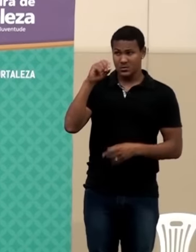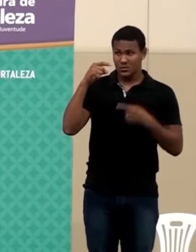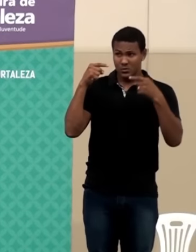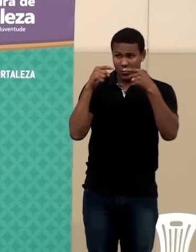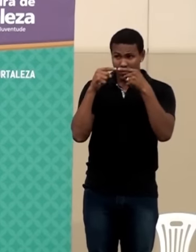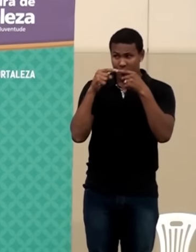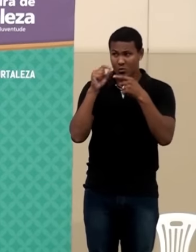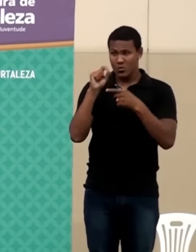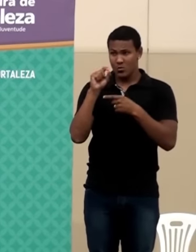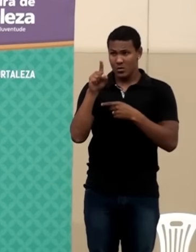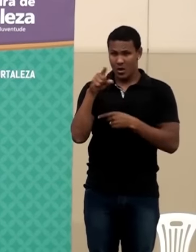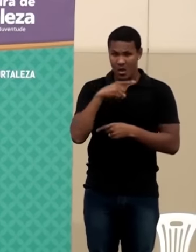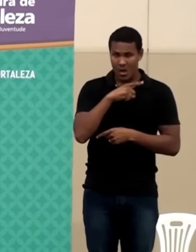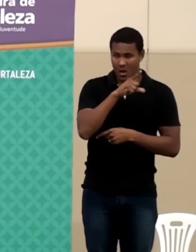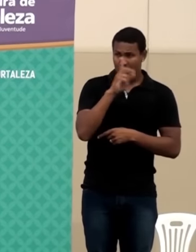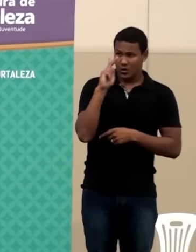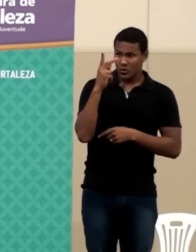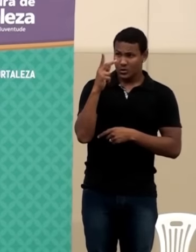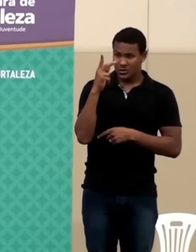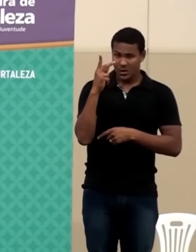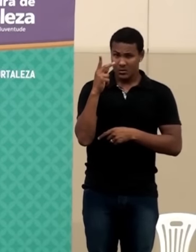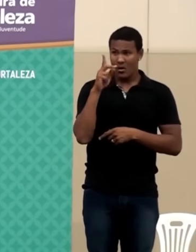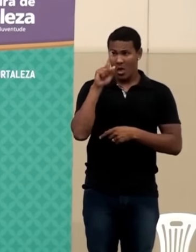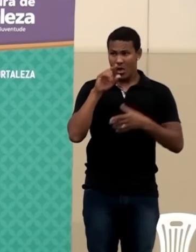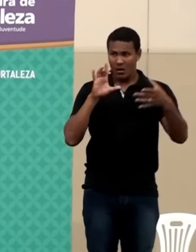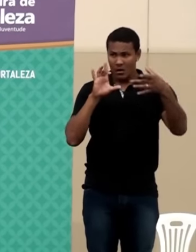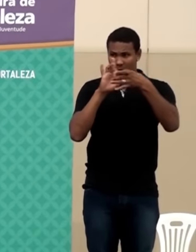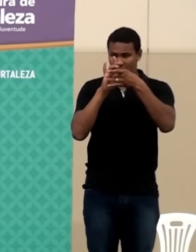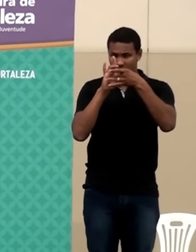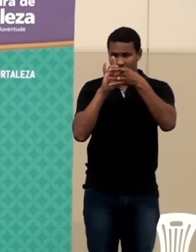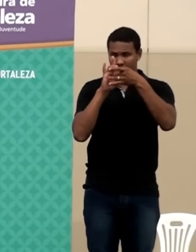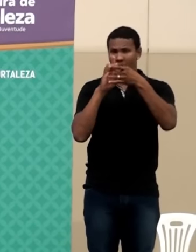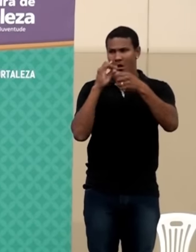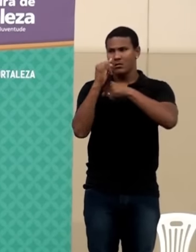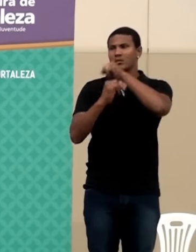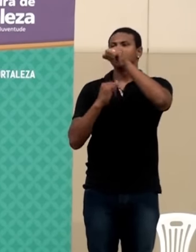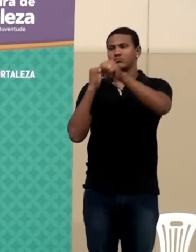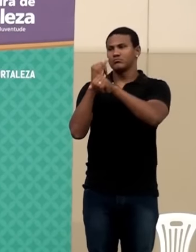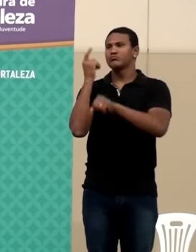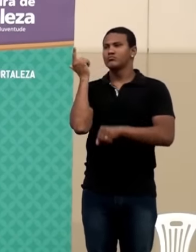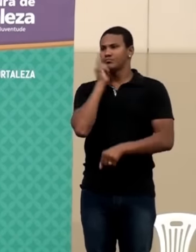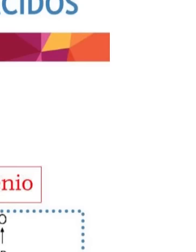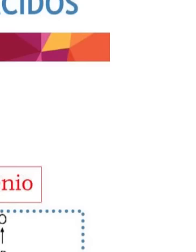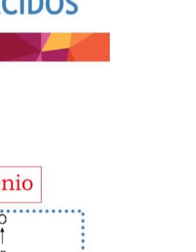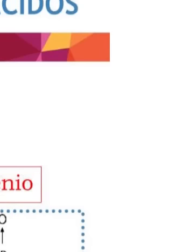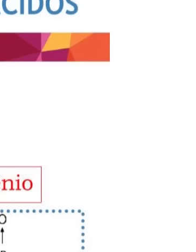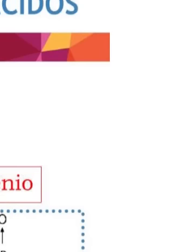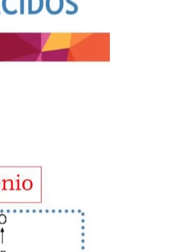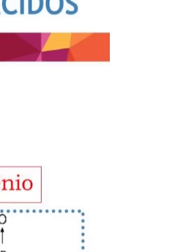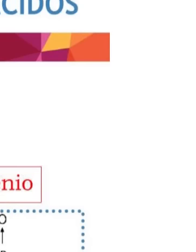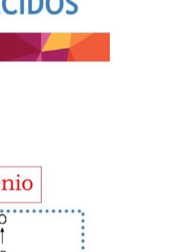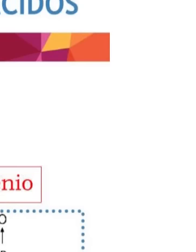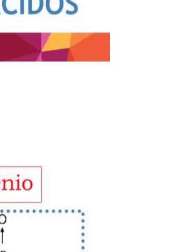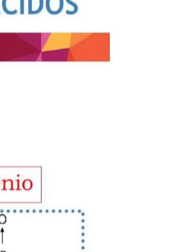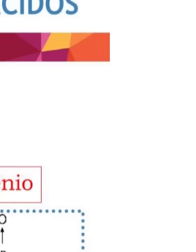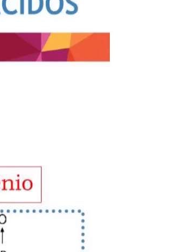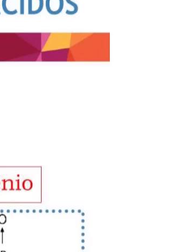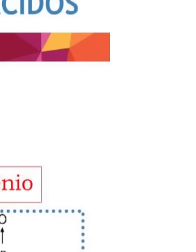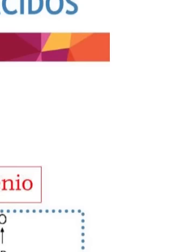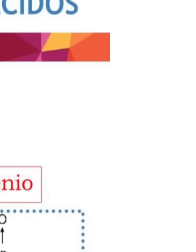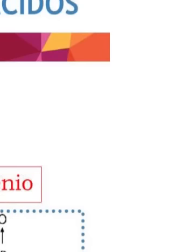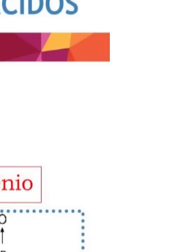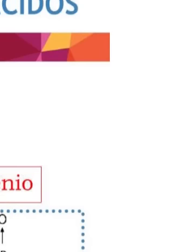são os hidrogênios que estão ligados ao oxigênio. Então, nesse caso aí é um triácido. Ele tem três